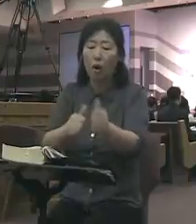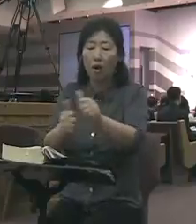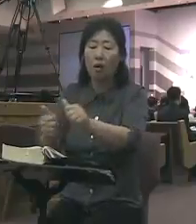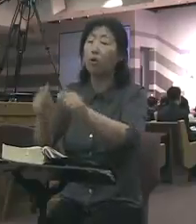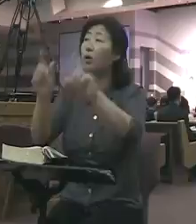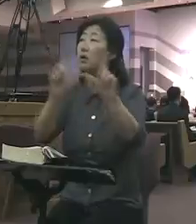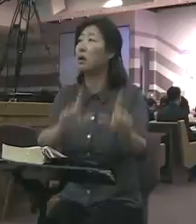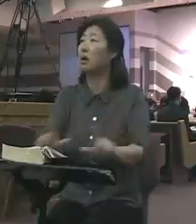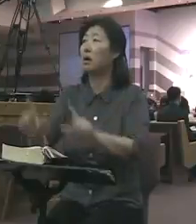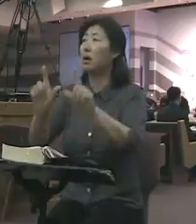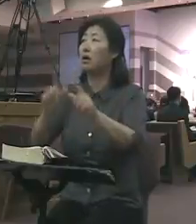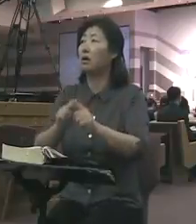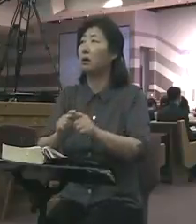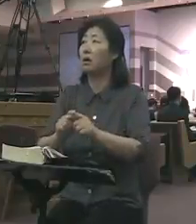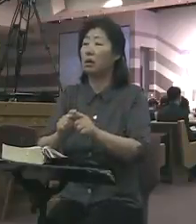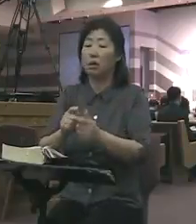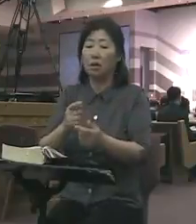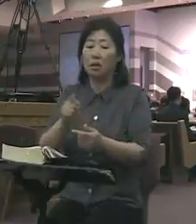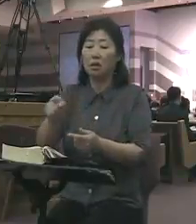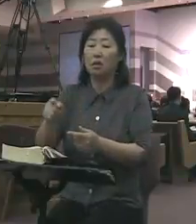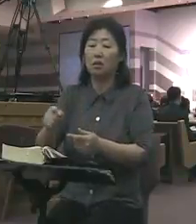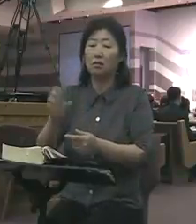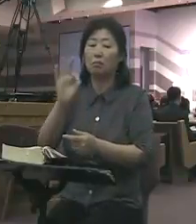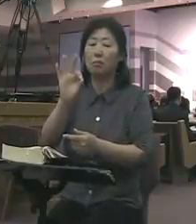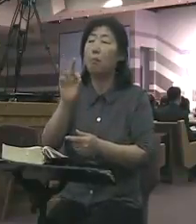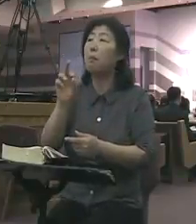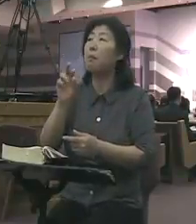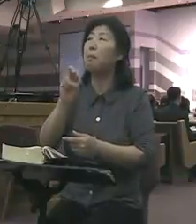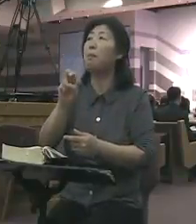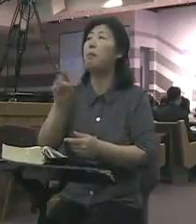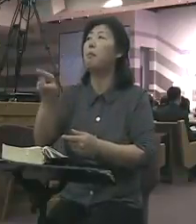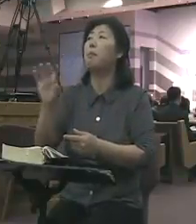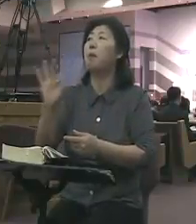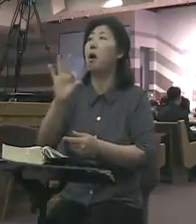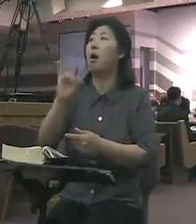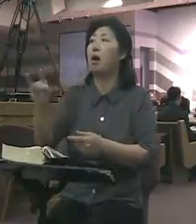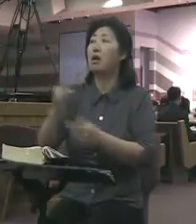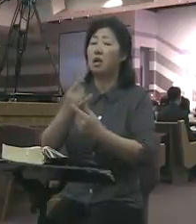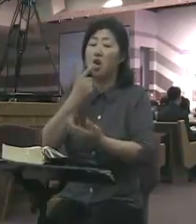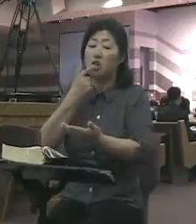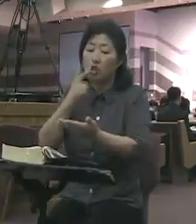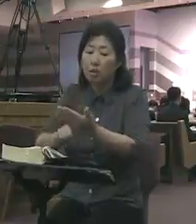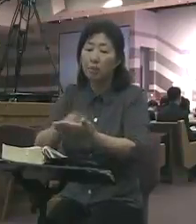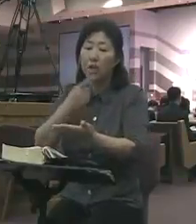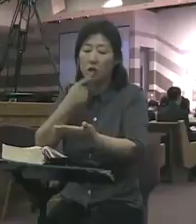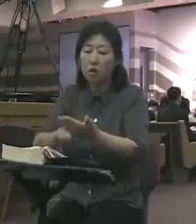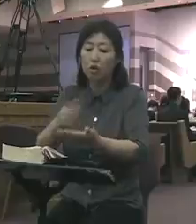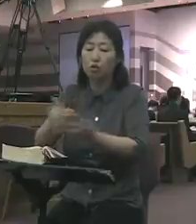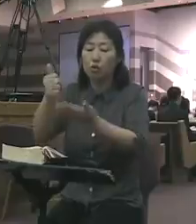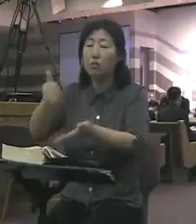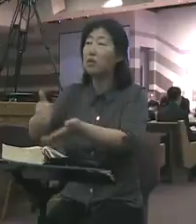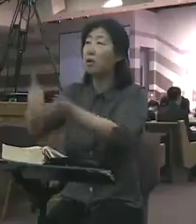그 멍에가 쉽다고 말씀하세요. 주님을 믿고 섬기는 것이 쉽고 짐이 가볍다고 말씀을